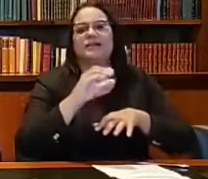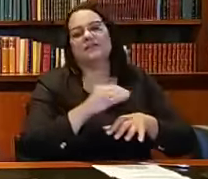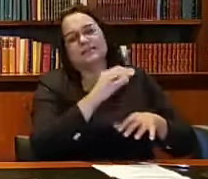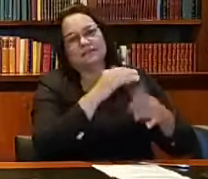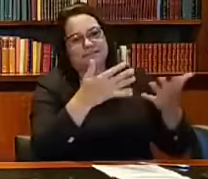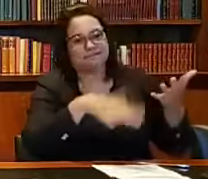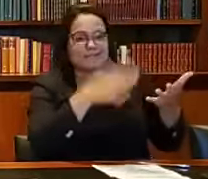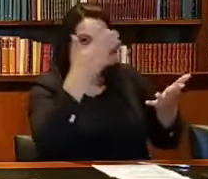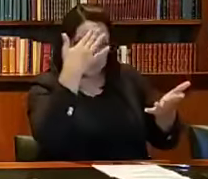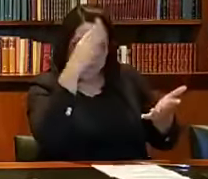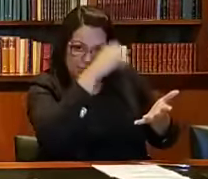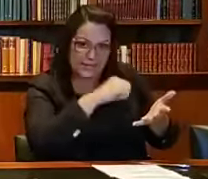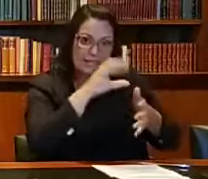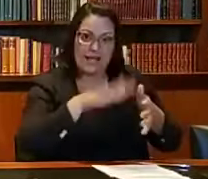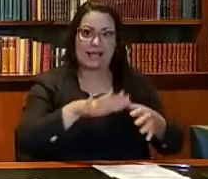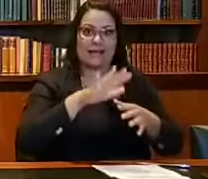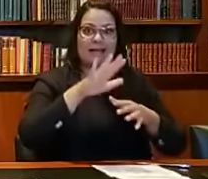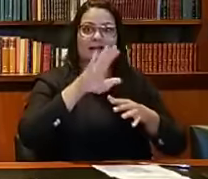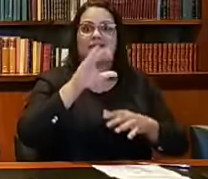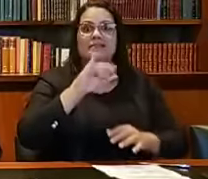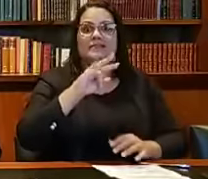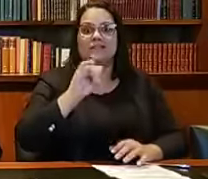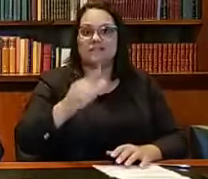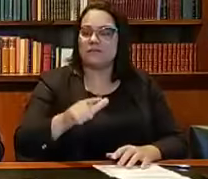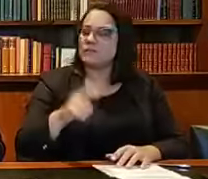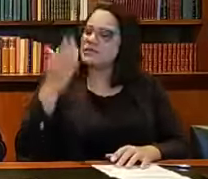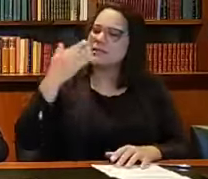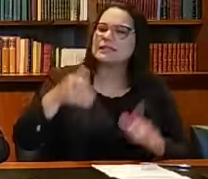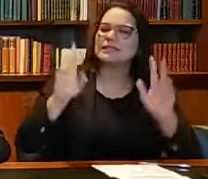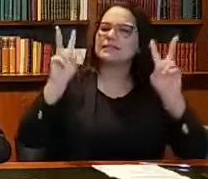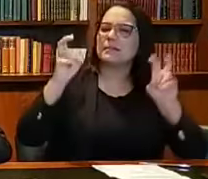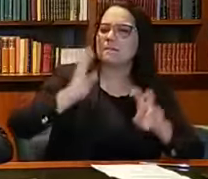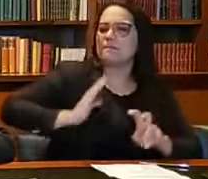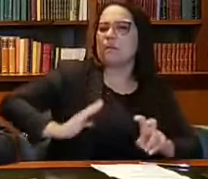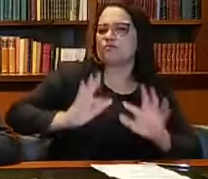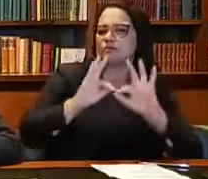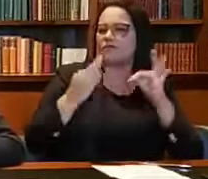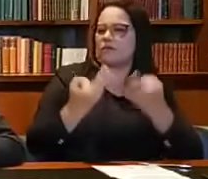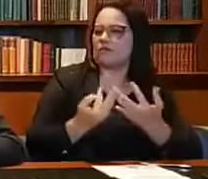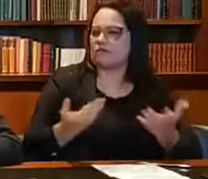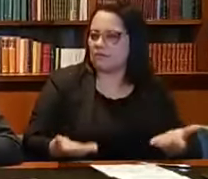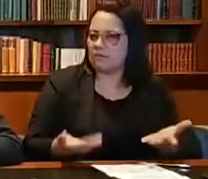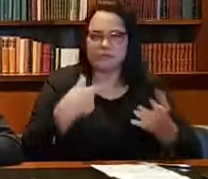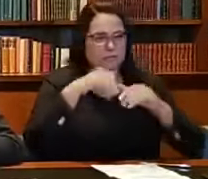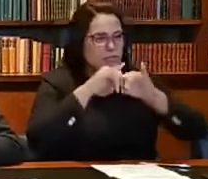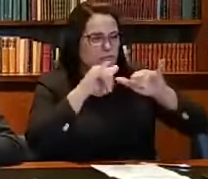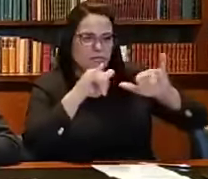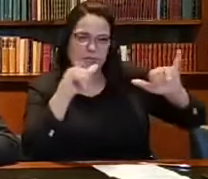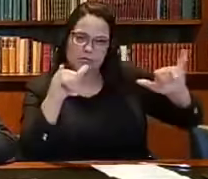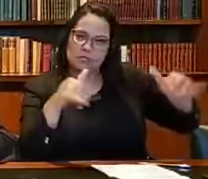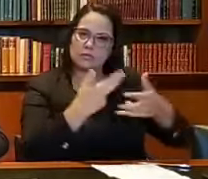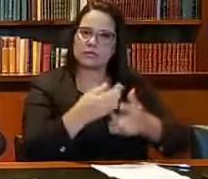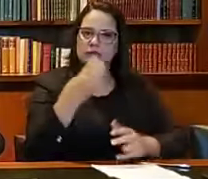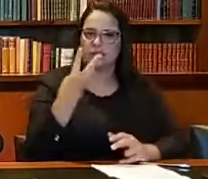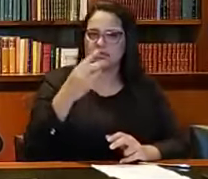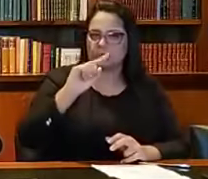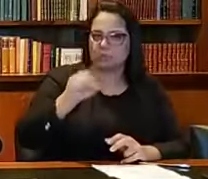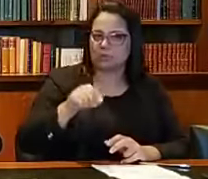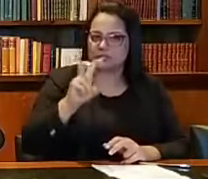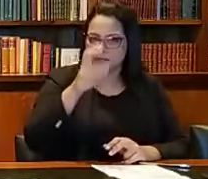falar, rapidamente. Bolsa Família, procede a informação aí que está na mídia, que tem 3 milhões e meio de pessoas na